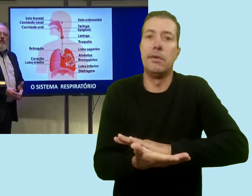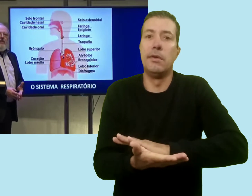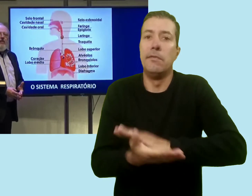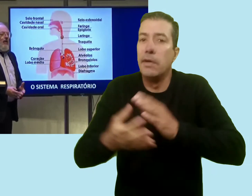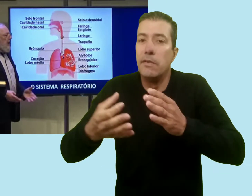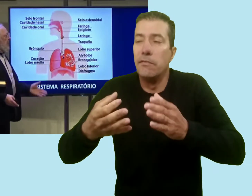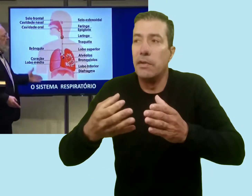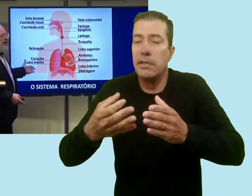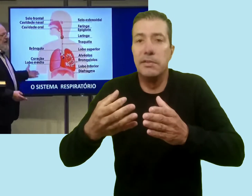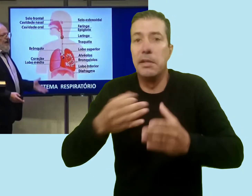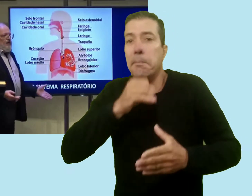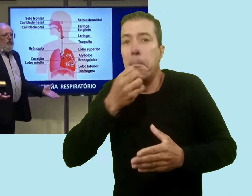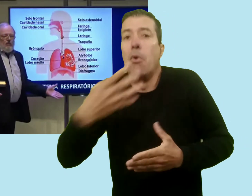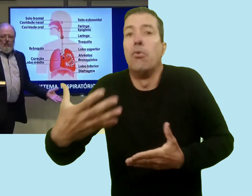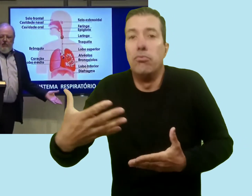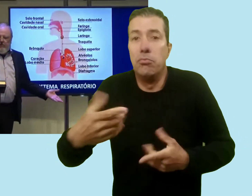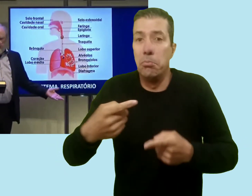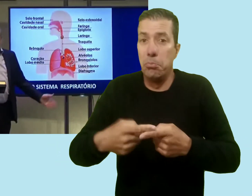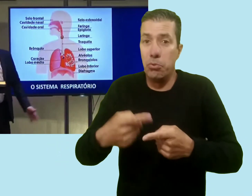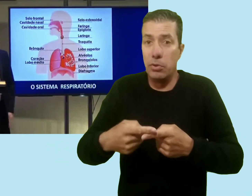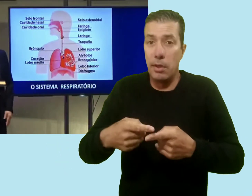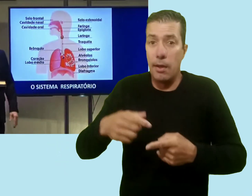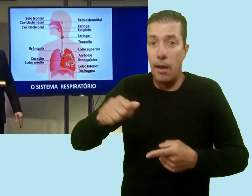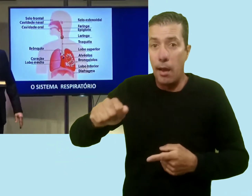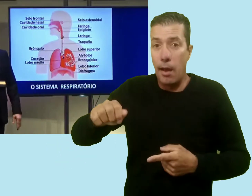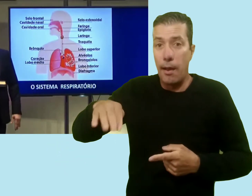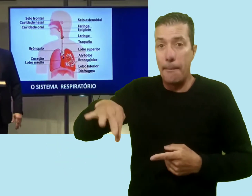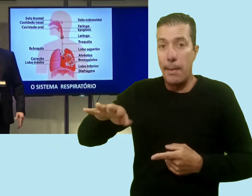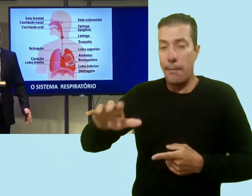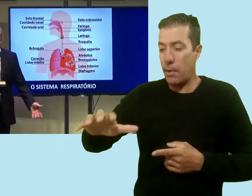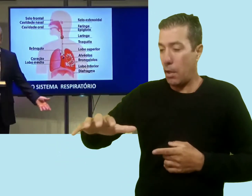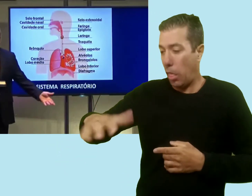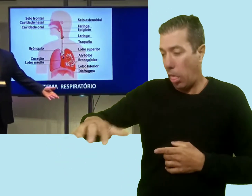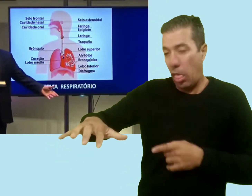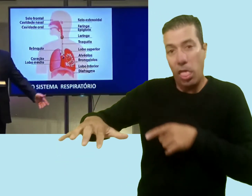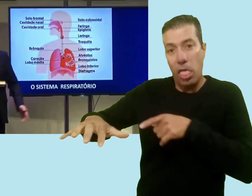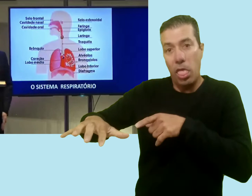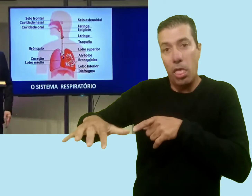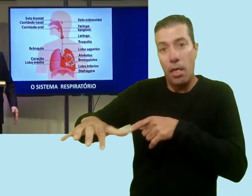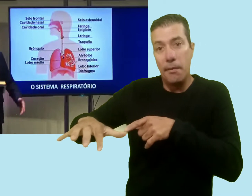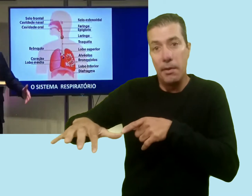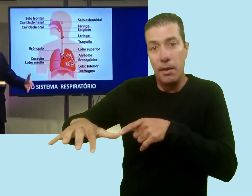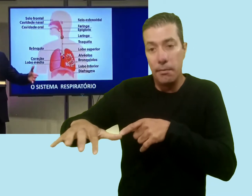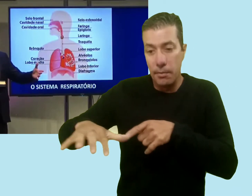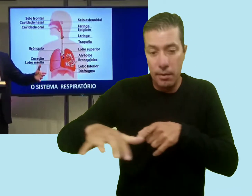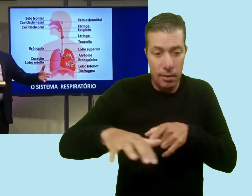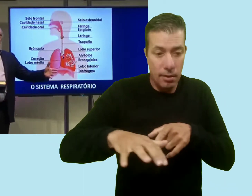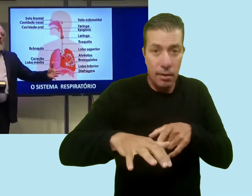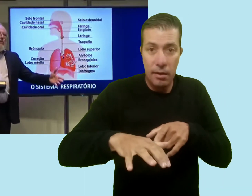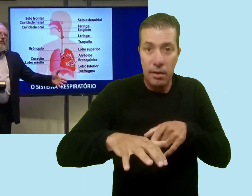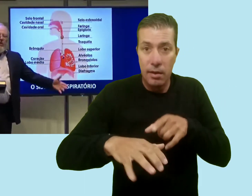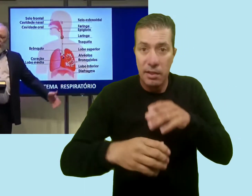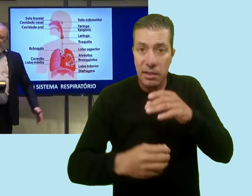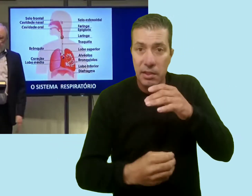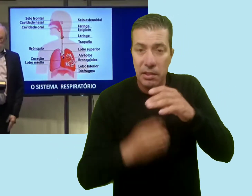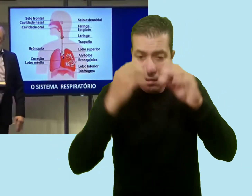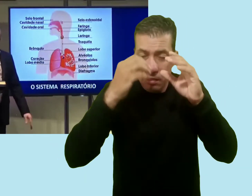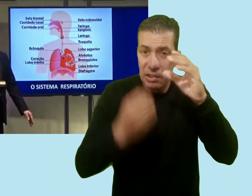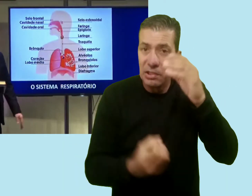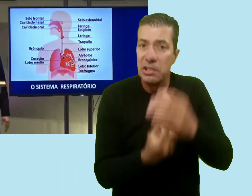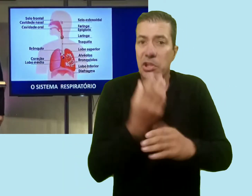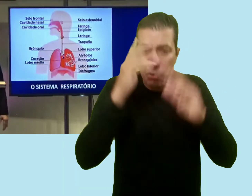99,99% das vezes dá certo, né? E de uma ameba surgiu um ser